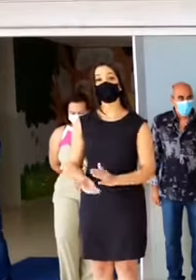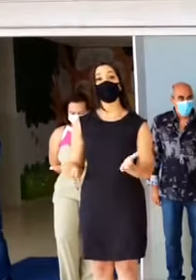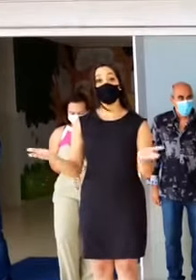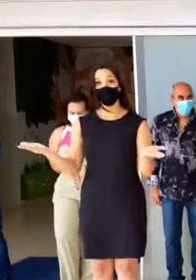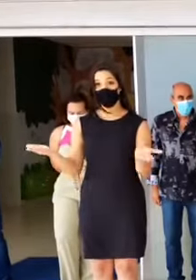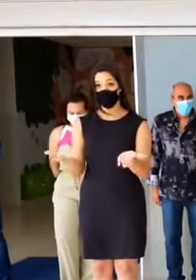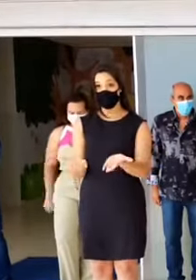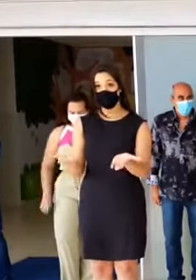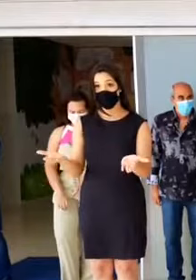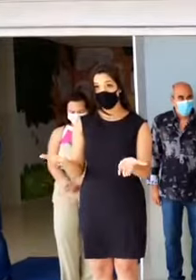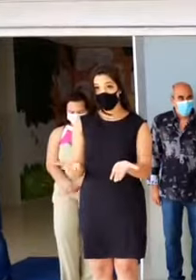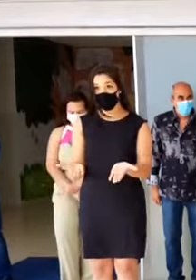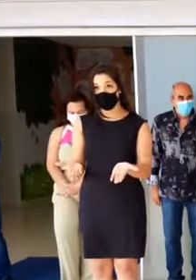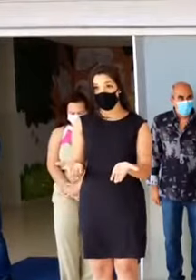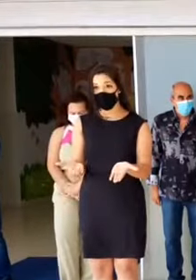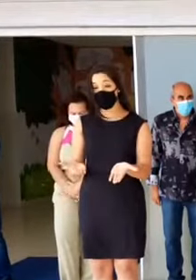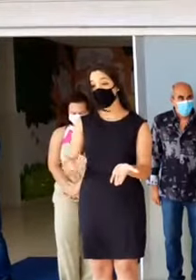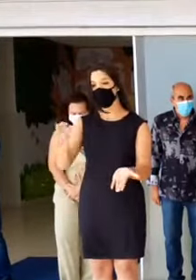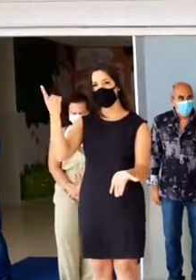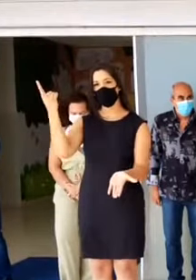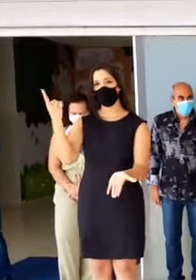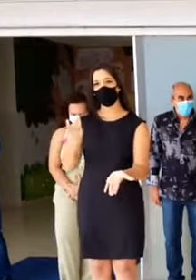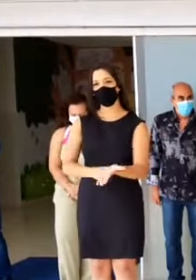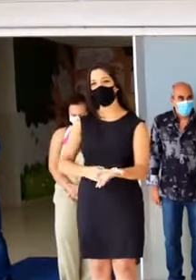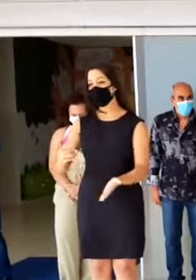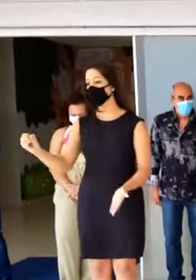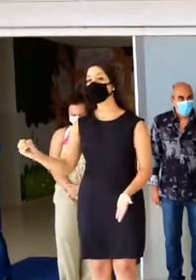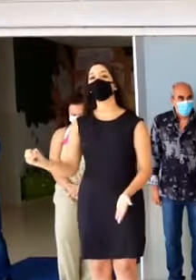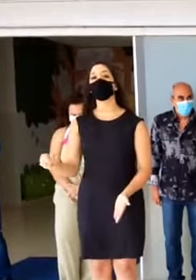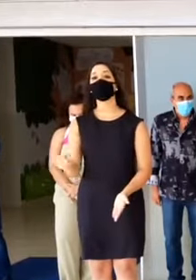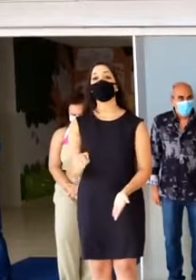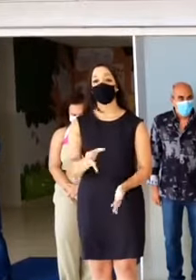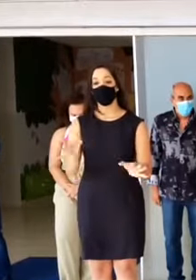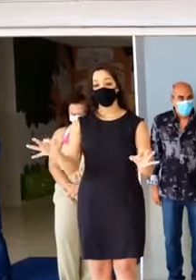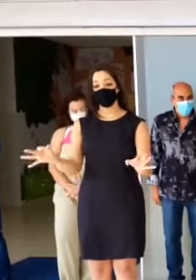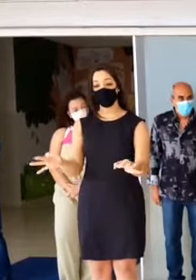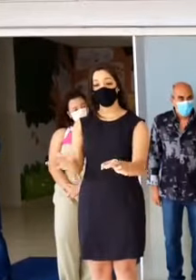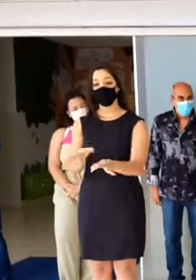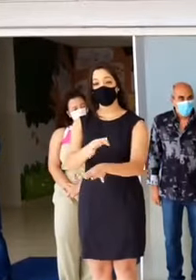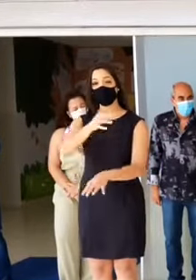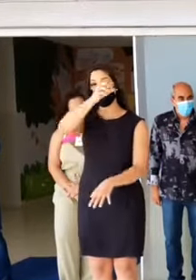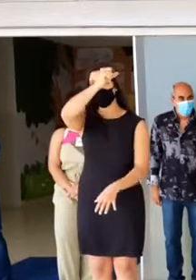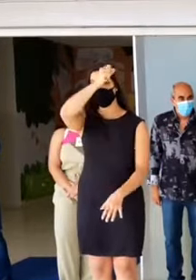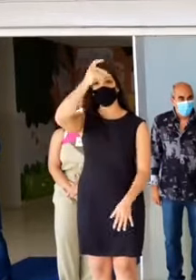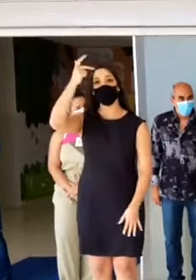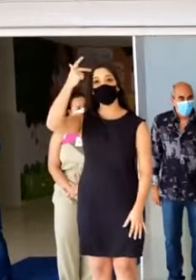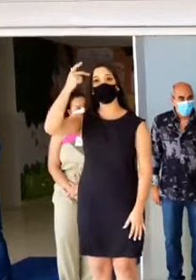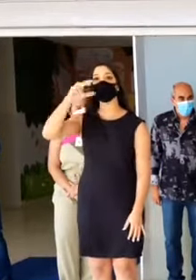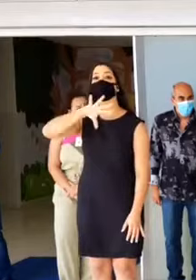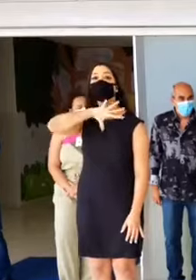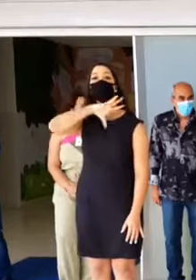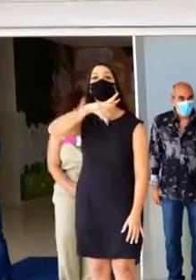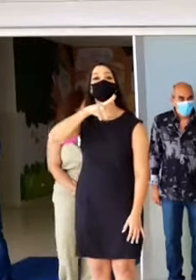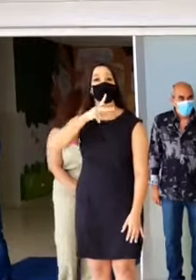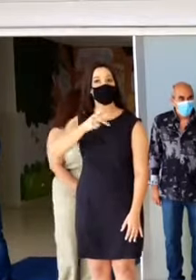Hoje marcamos mais uma realização do prefeito Odelmo Leão,